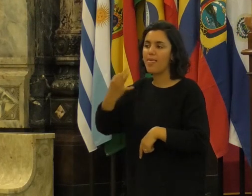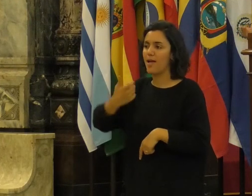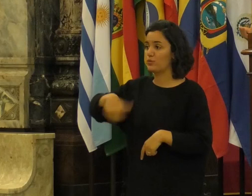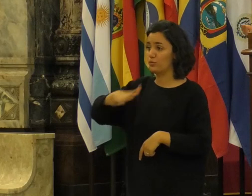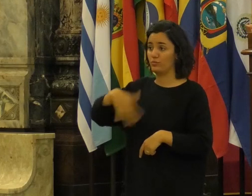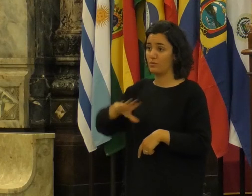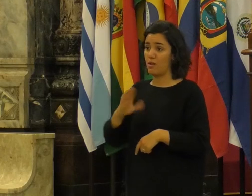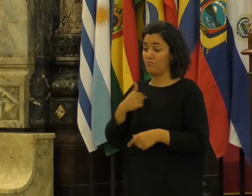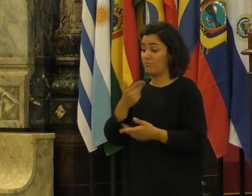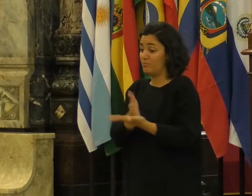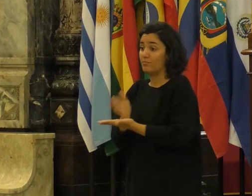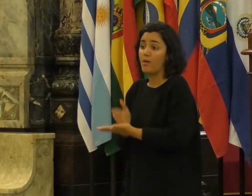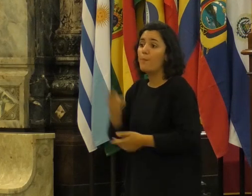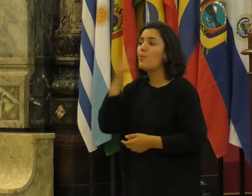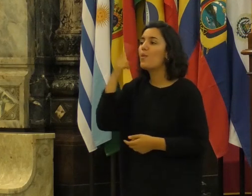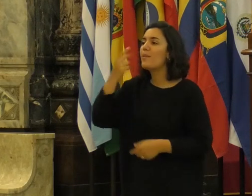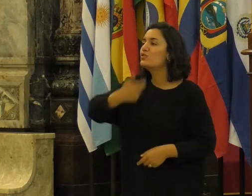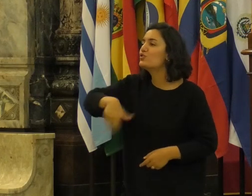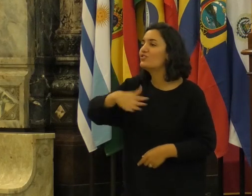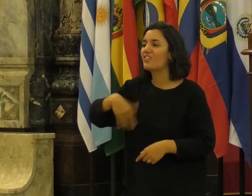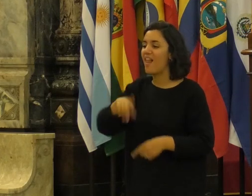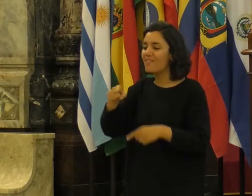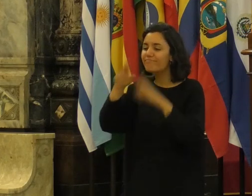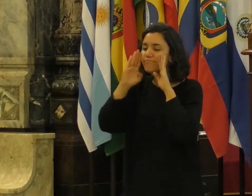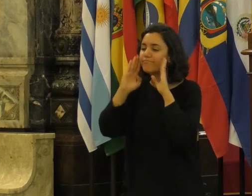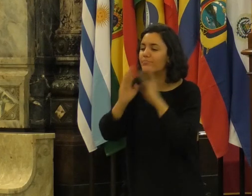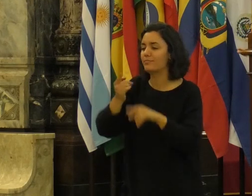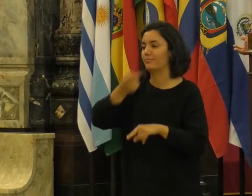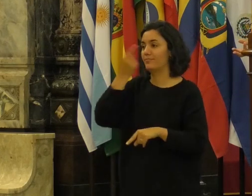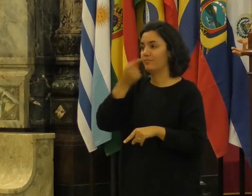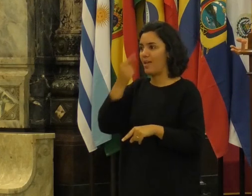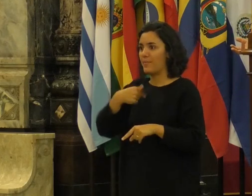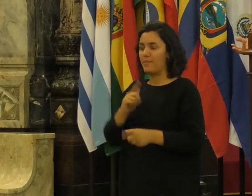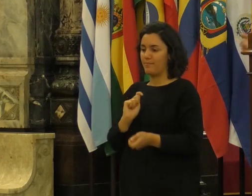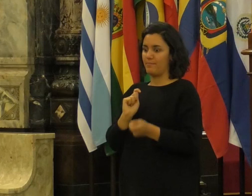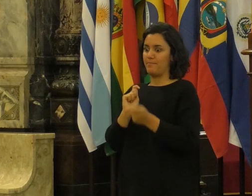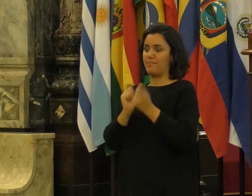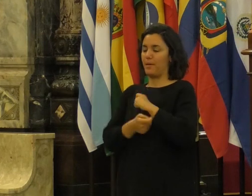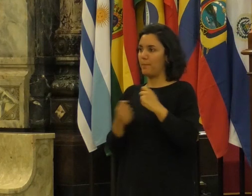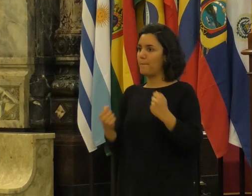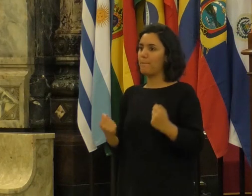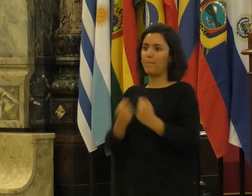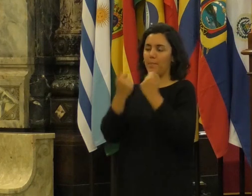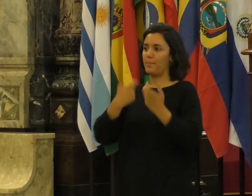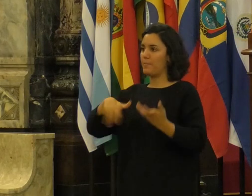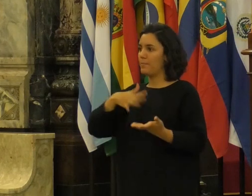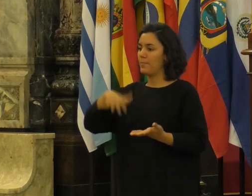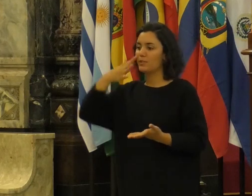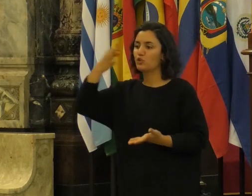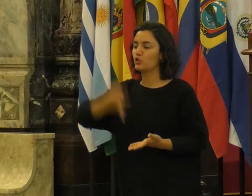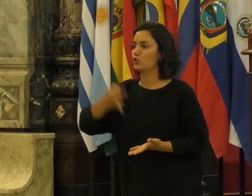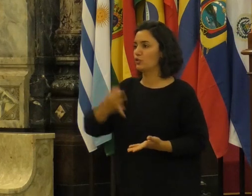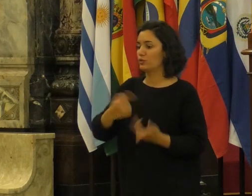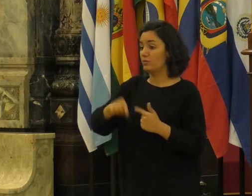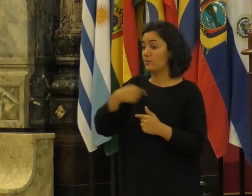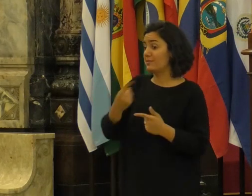Somos una disciplina orientada a los problemas sociales. Esa realidad nos interpela. Tenemos que saber qué